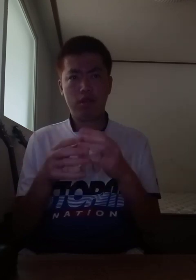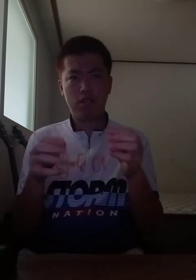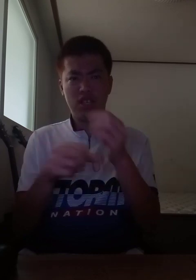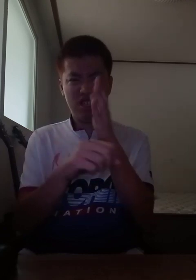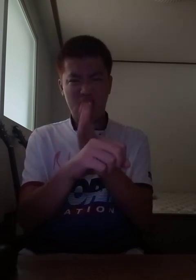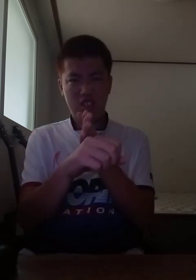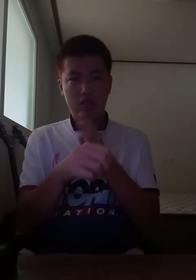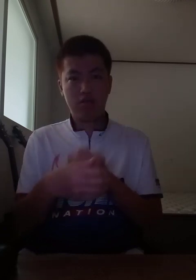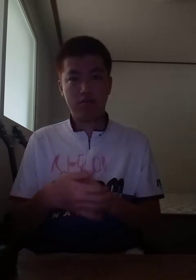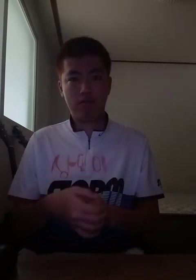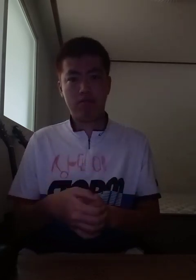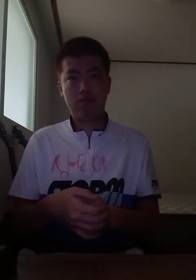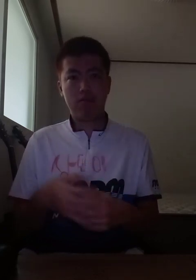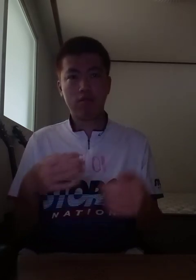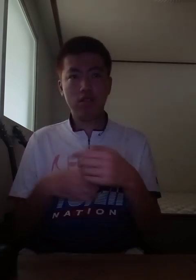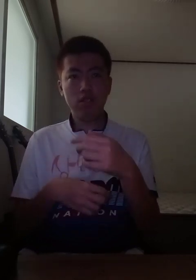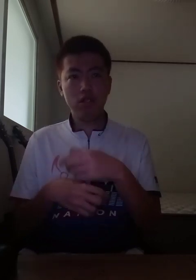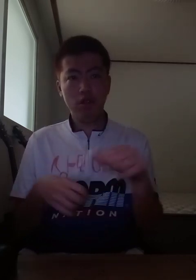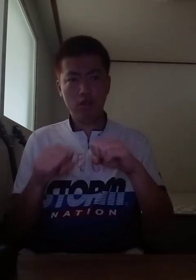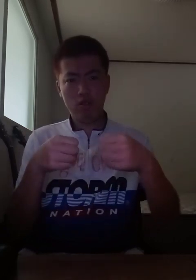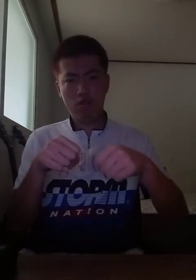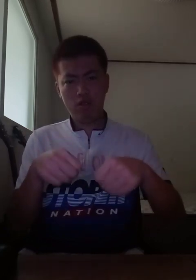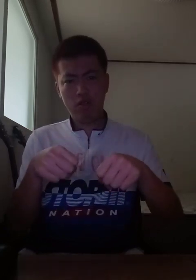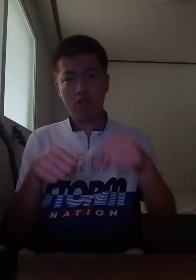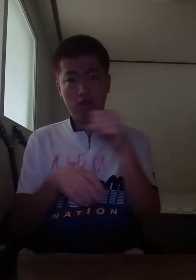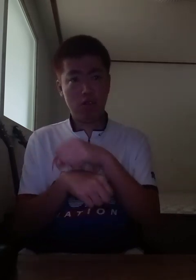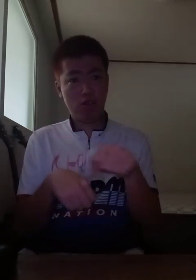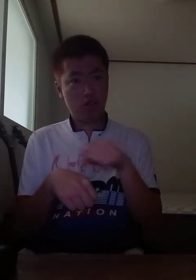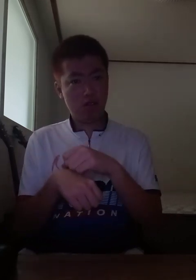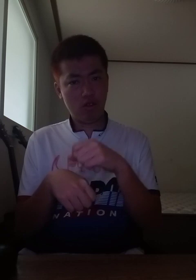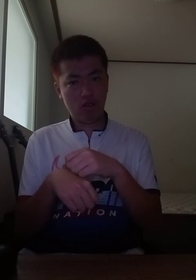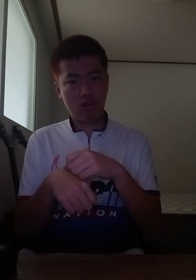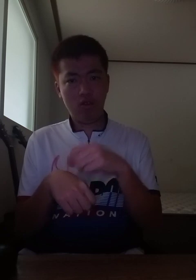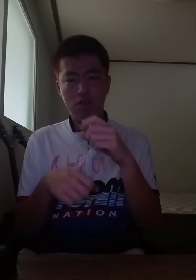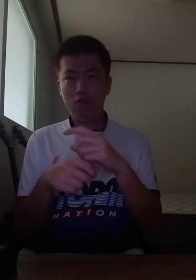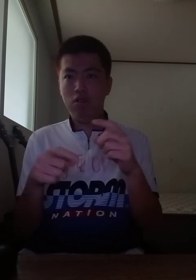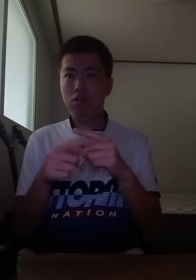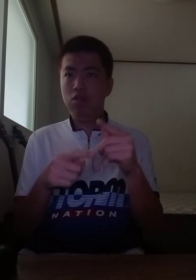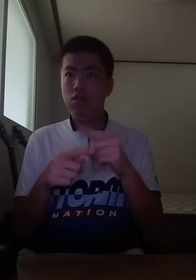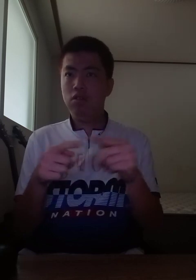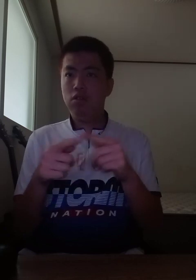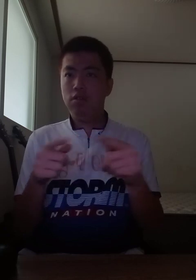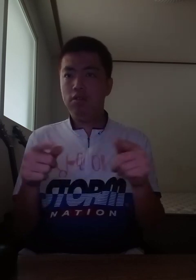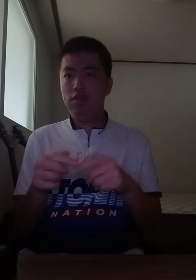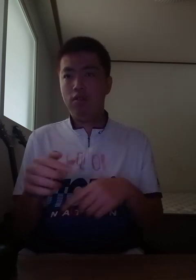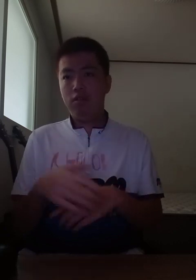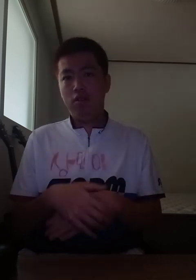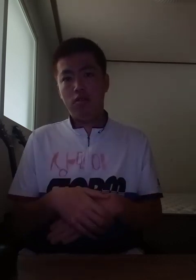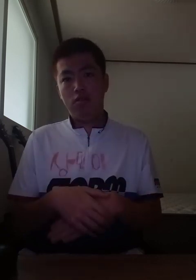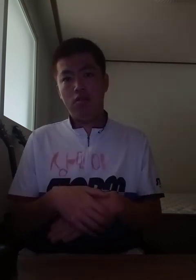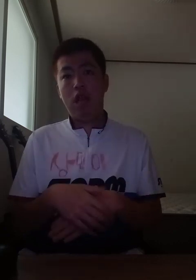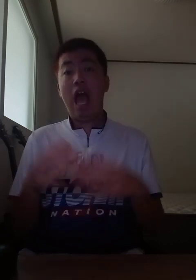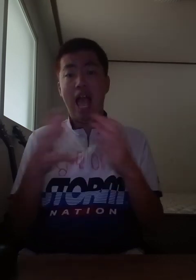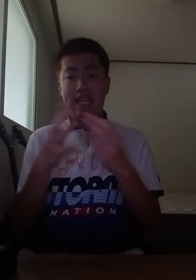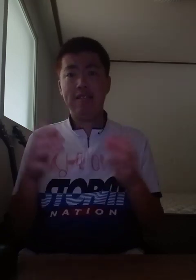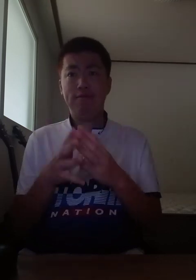있습니다. 지나오는 오토바이라든지 요 자전거 같은 거 위험할 경우도 있고. 아침에도 전용 차로를